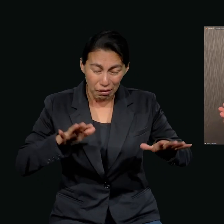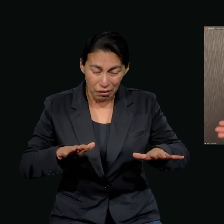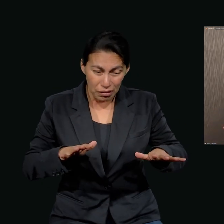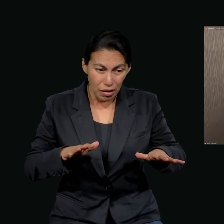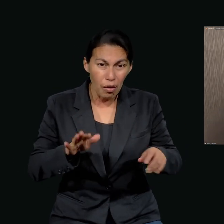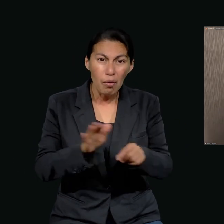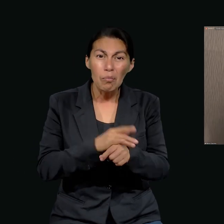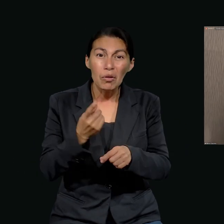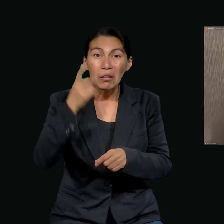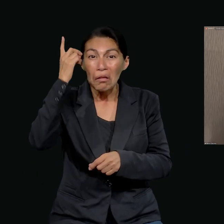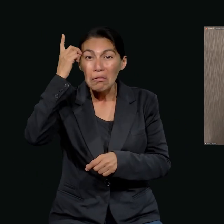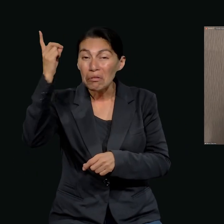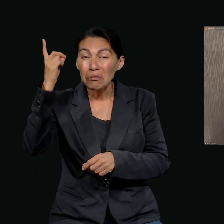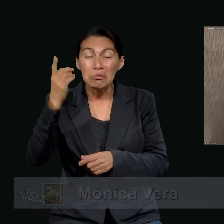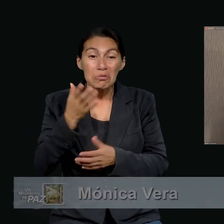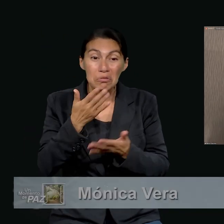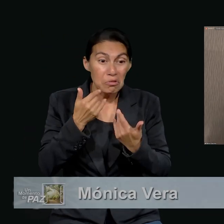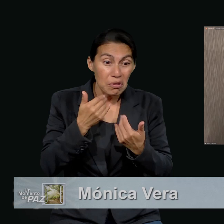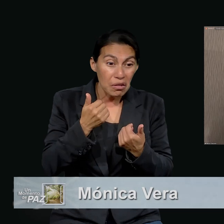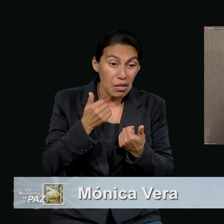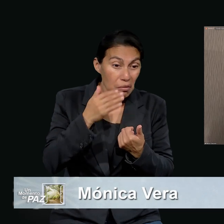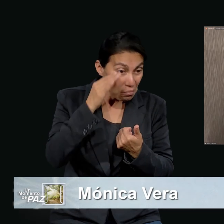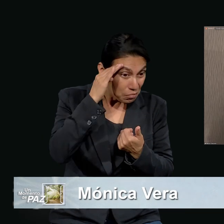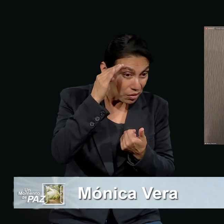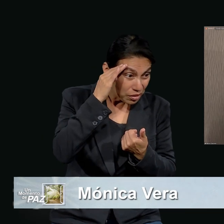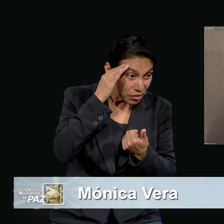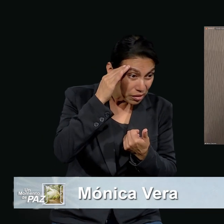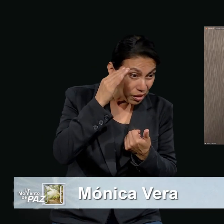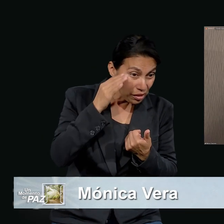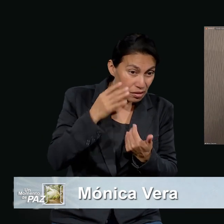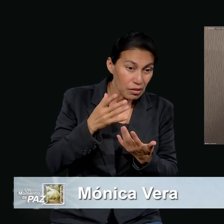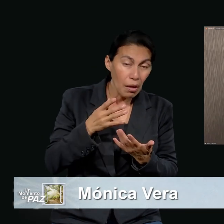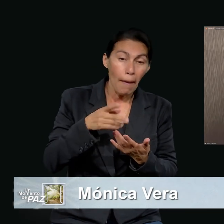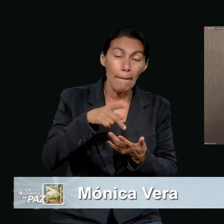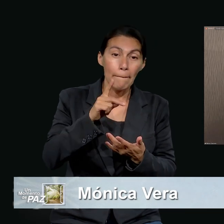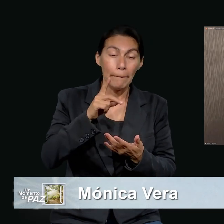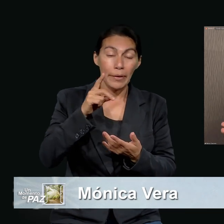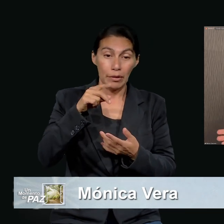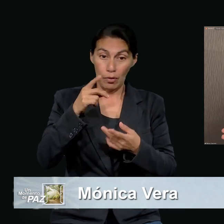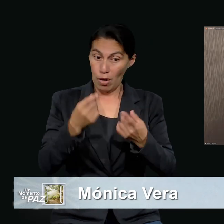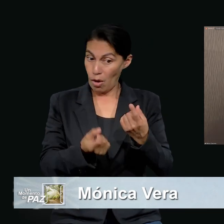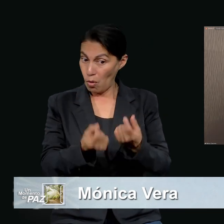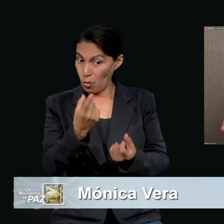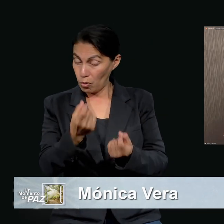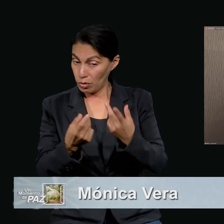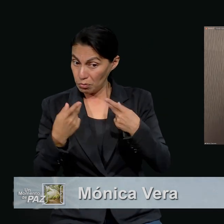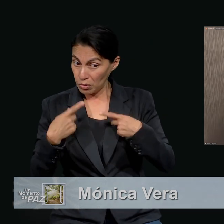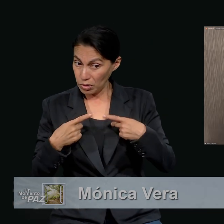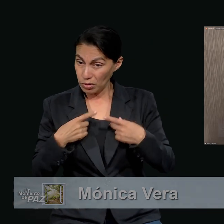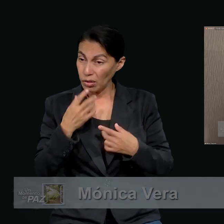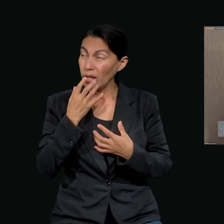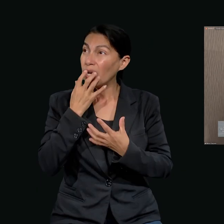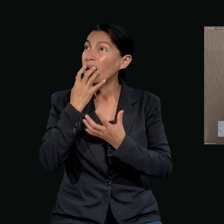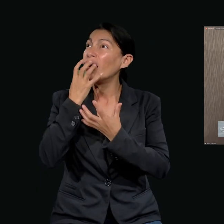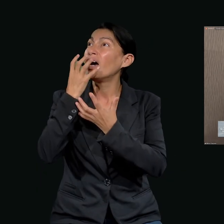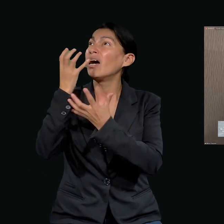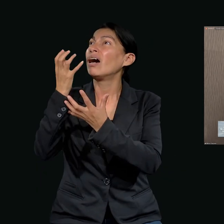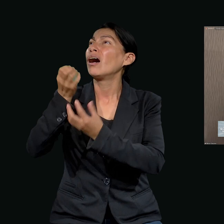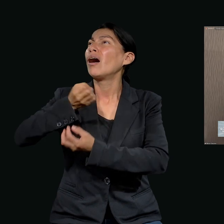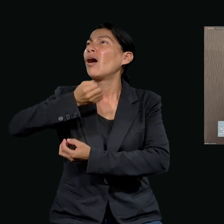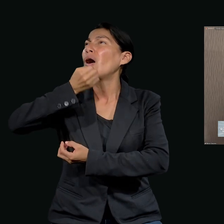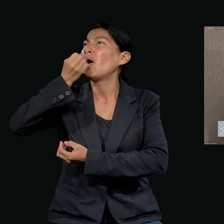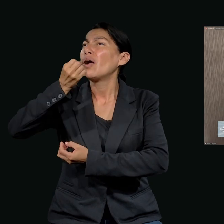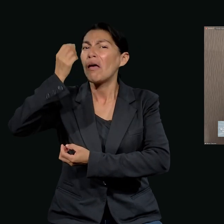cómo es Dios. Y Dios anda revelándose a aquellos que le invocan, que de veras le